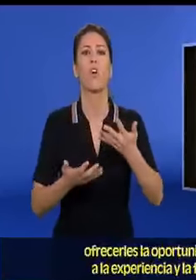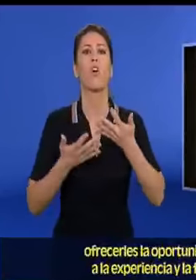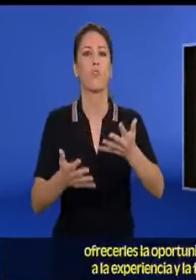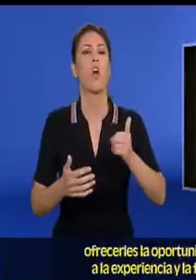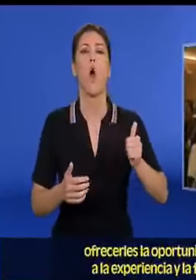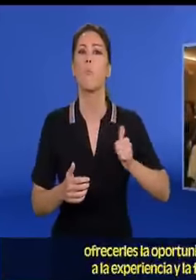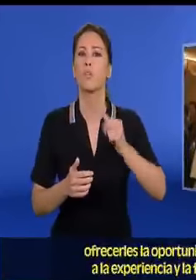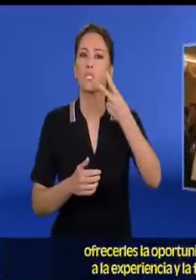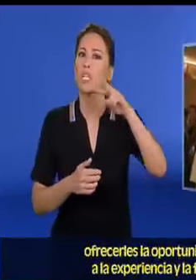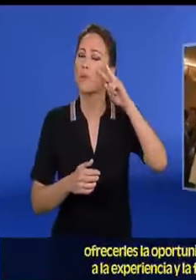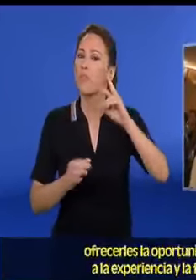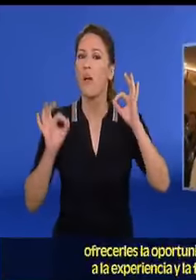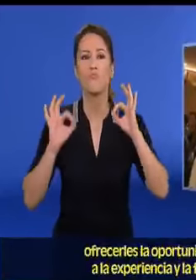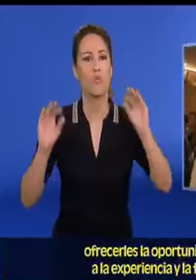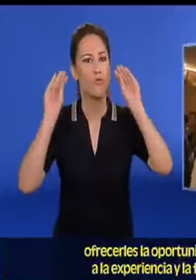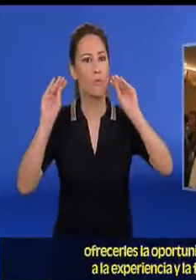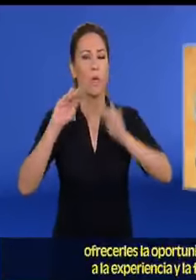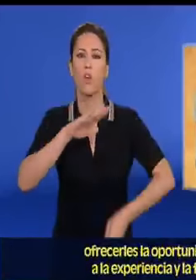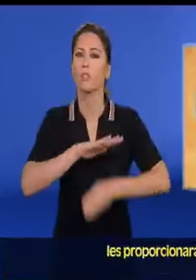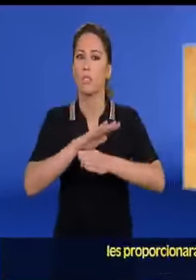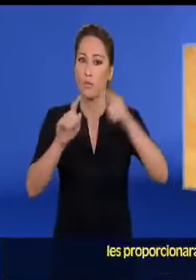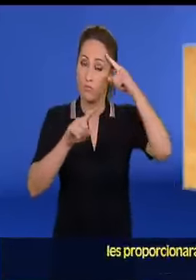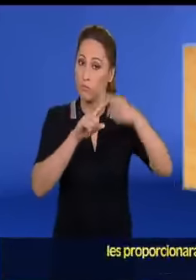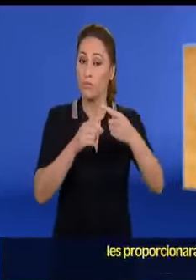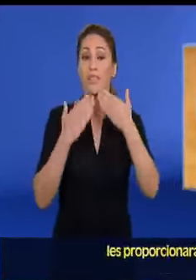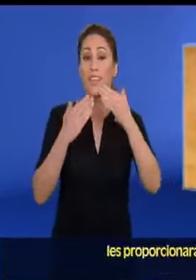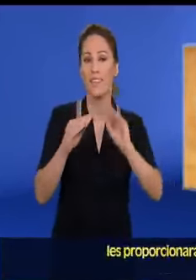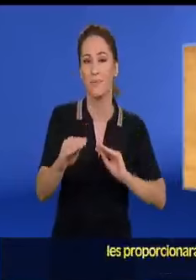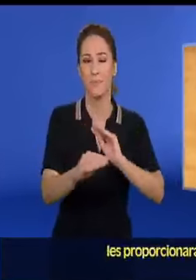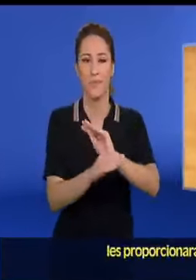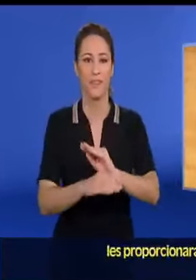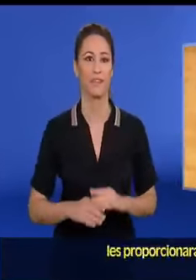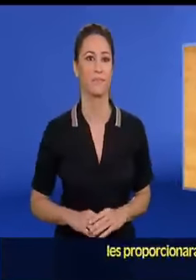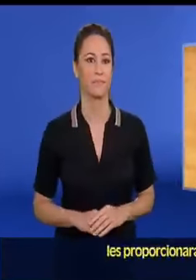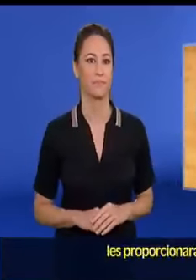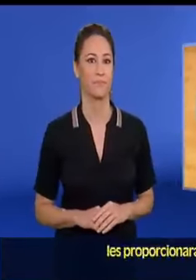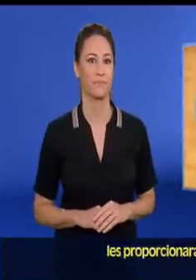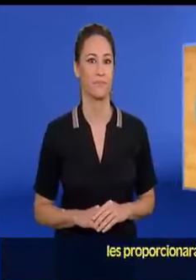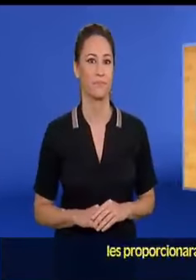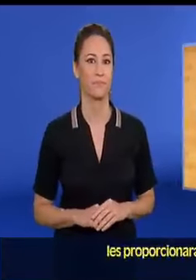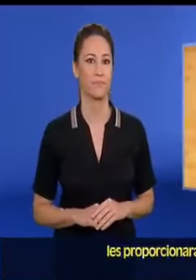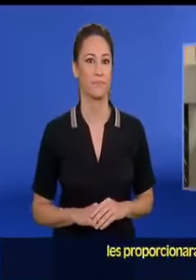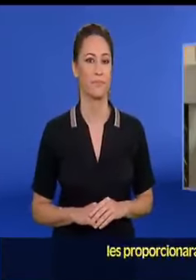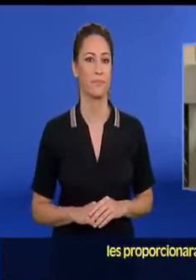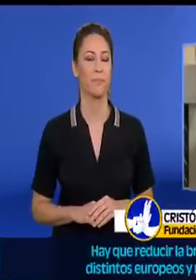ofrecerles la oportunidad de acceder a la experiencia y formación que les proporcionará esta beca. Hay que